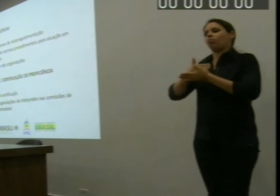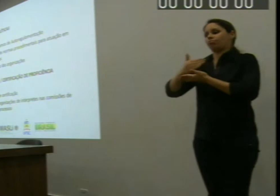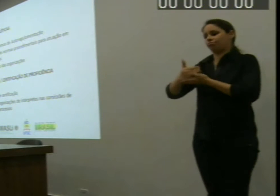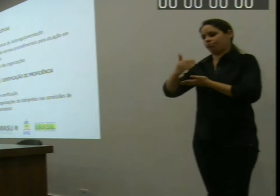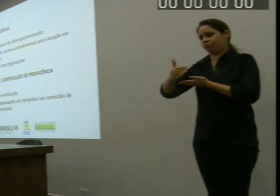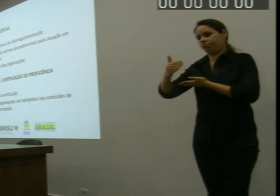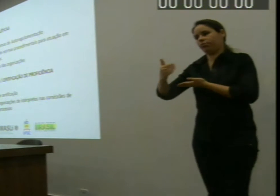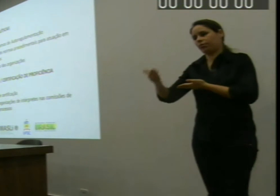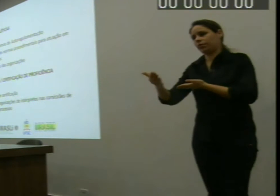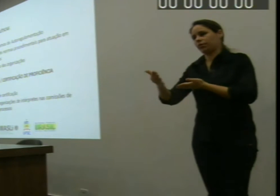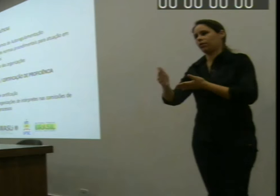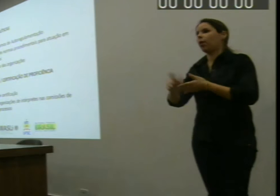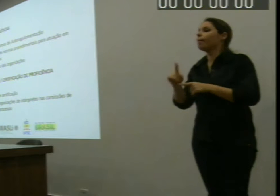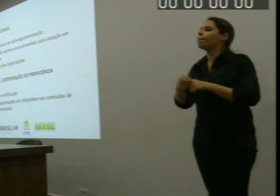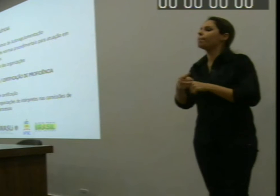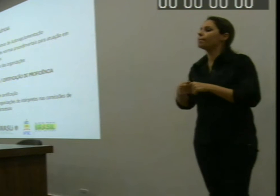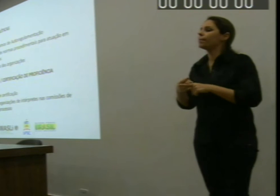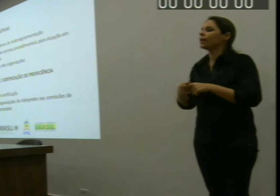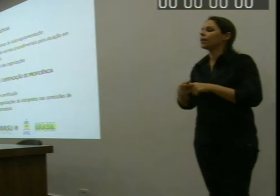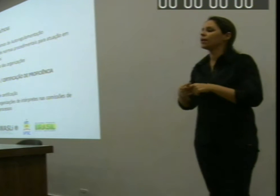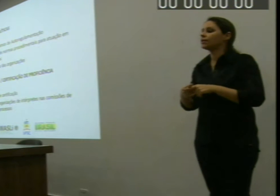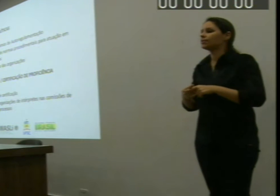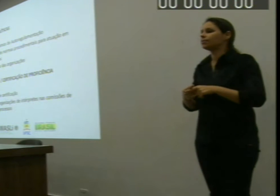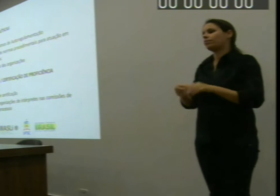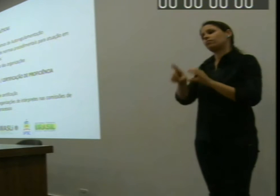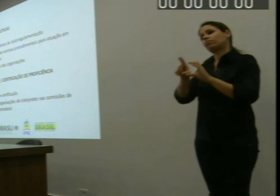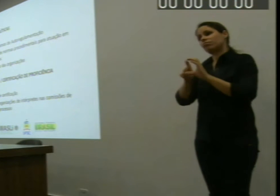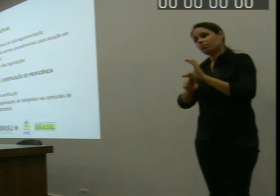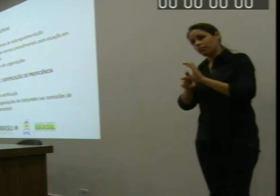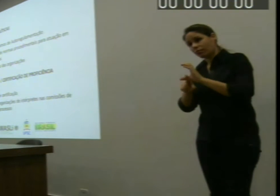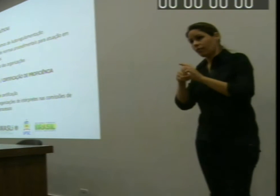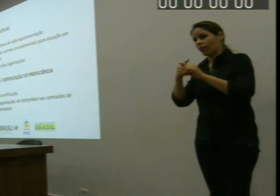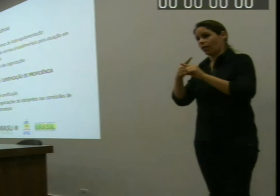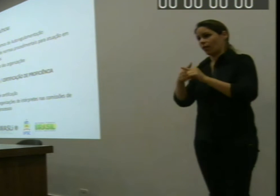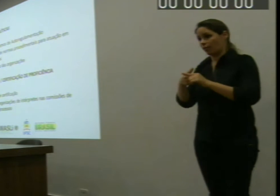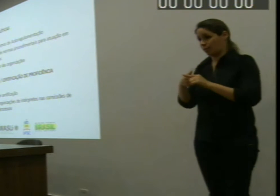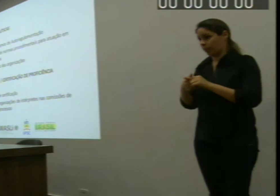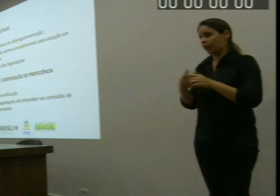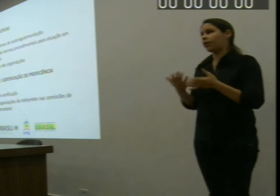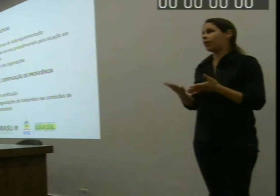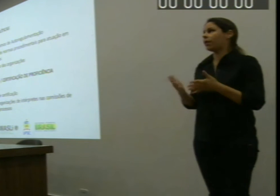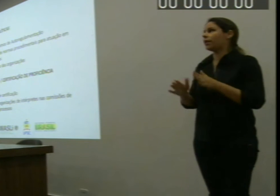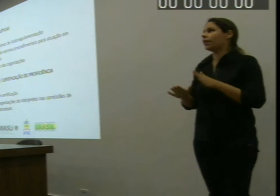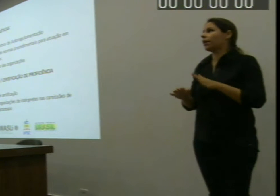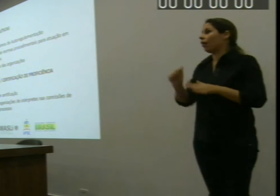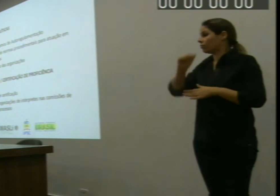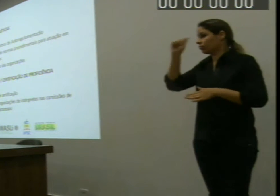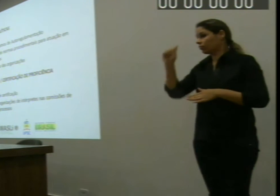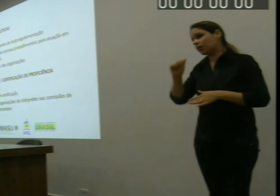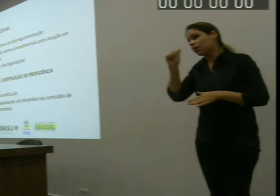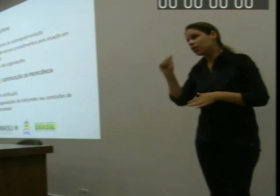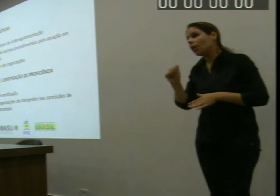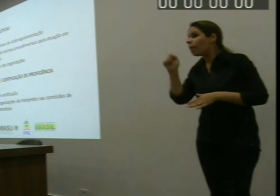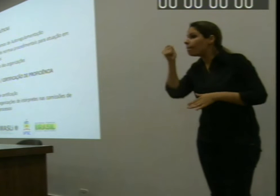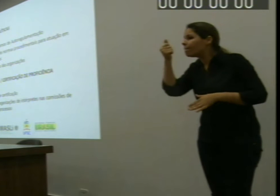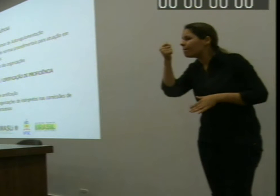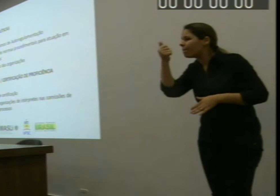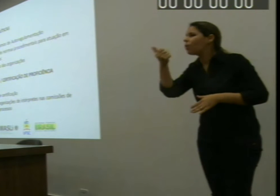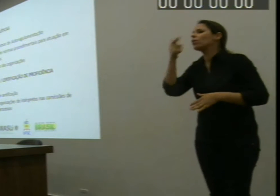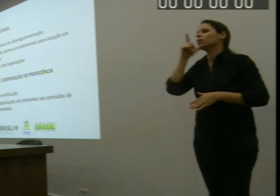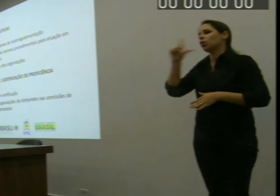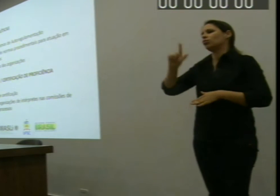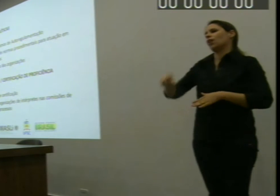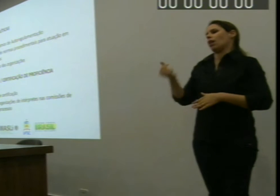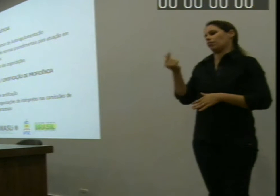mais objetiva mais clara né são poucas as associações brasileiras que são autossustentáveis que conseguem ter recursos que